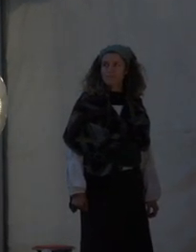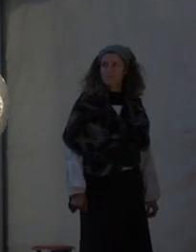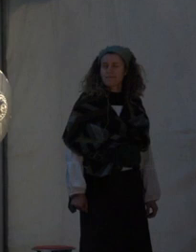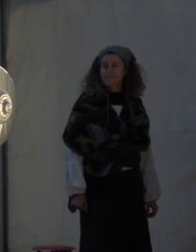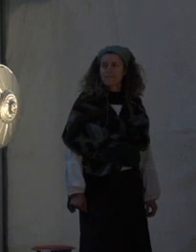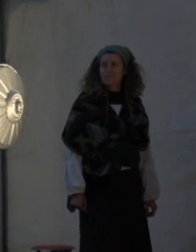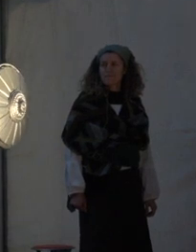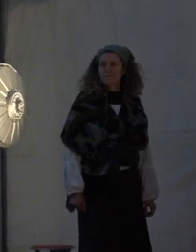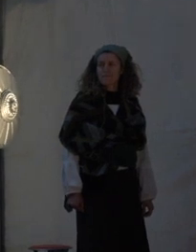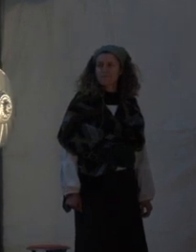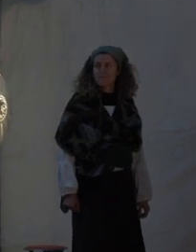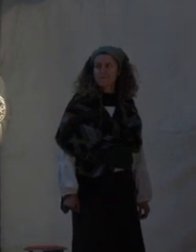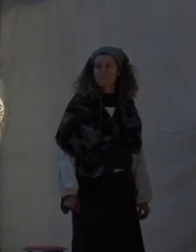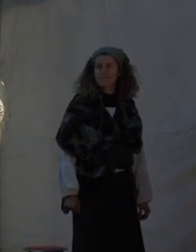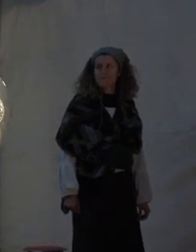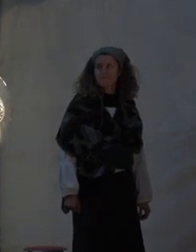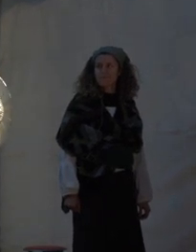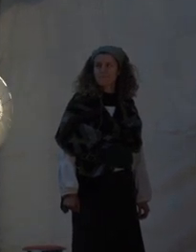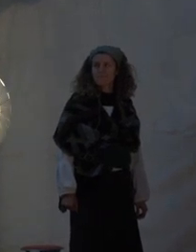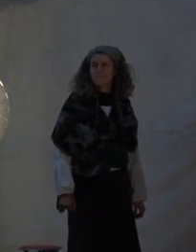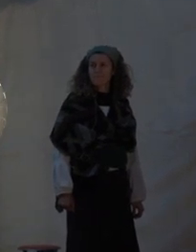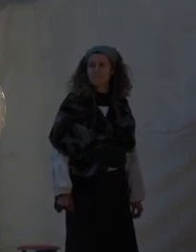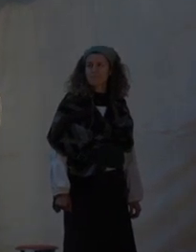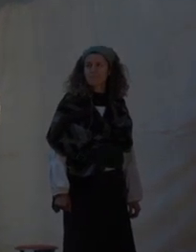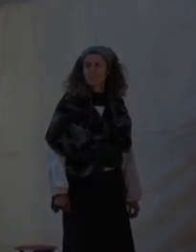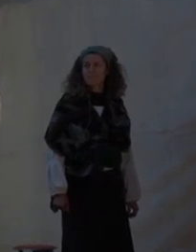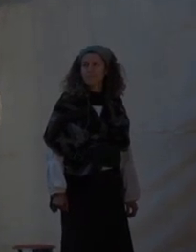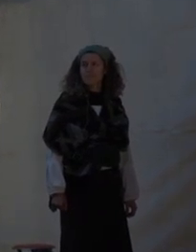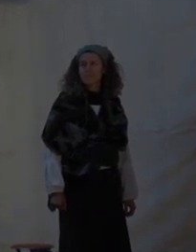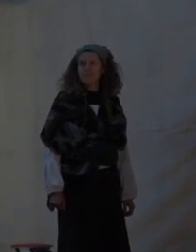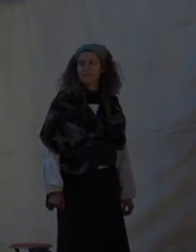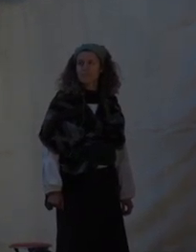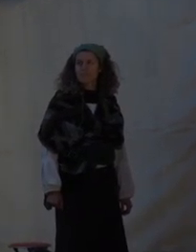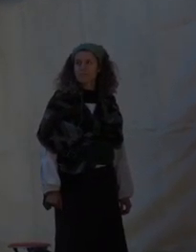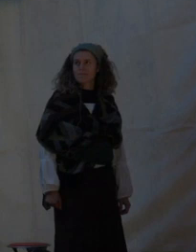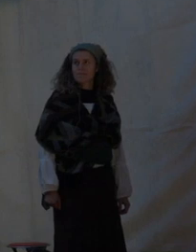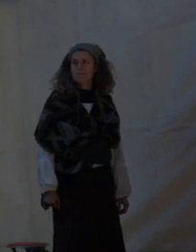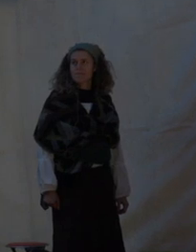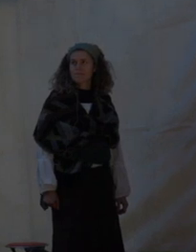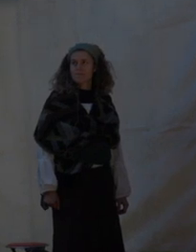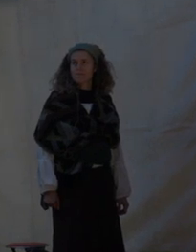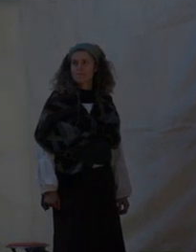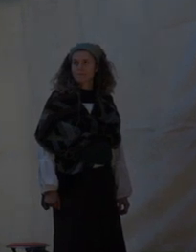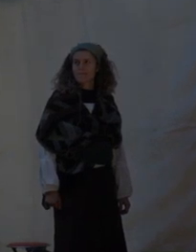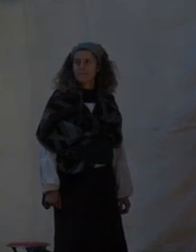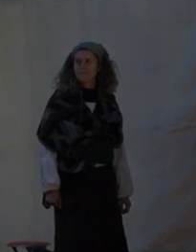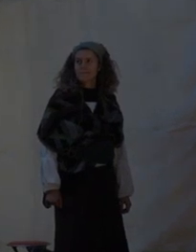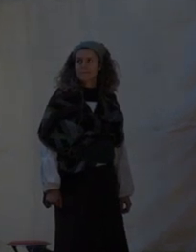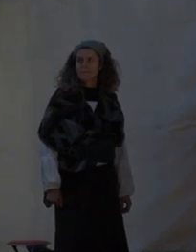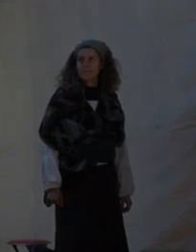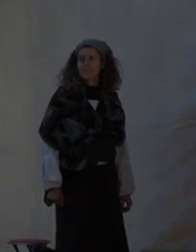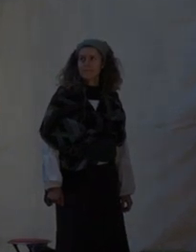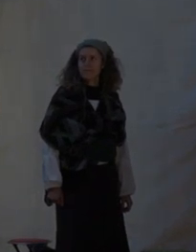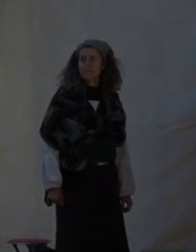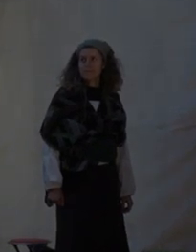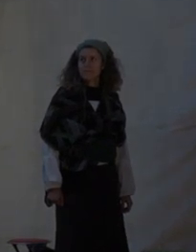mía. Ella ha demostrado con claras y suficientes razones la